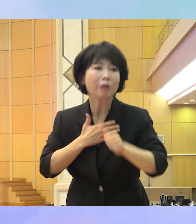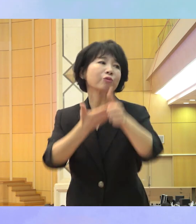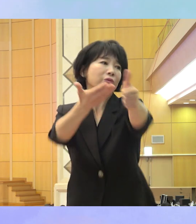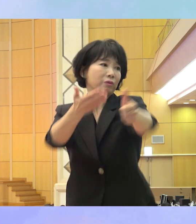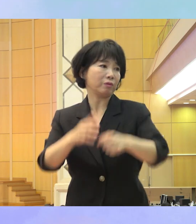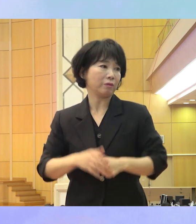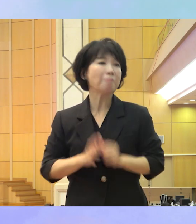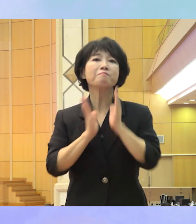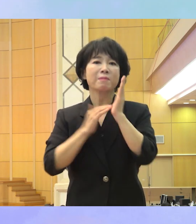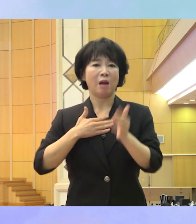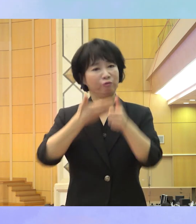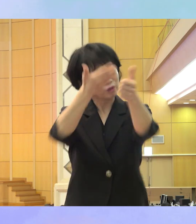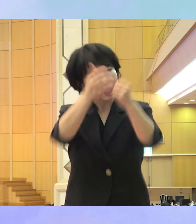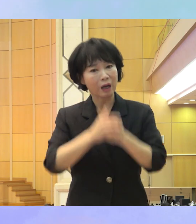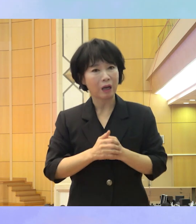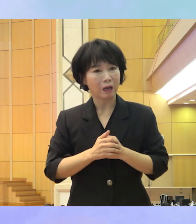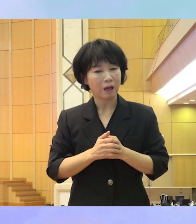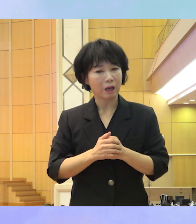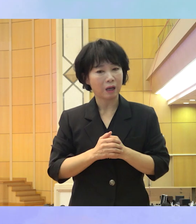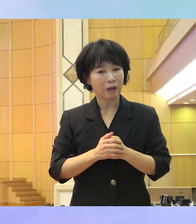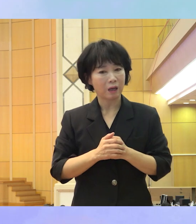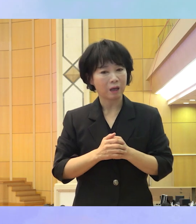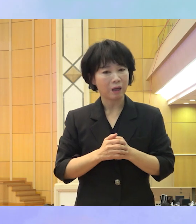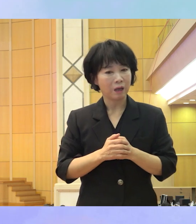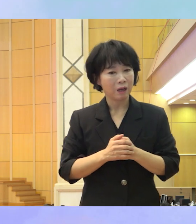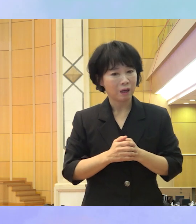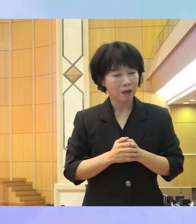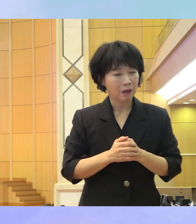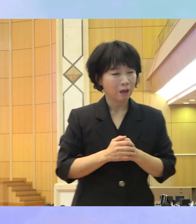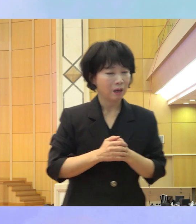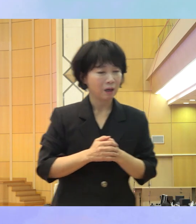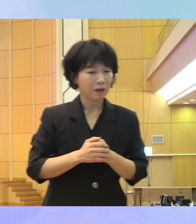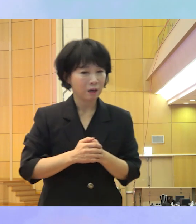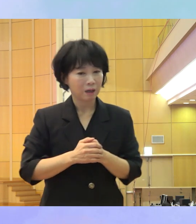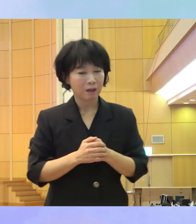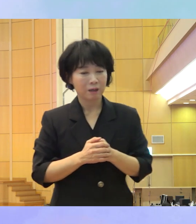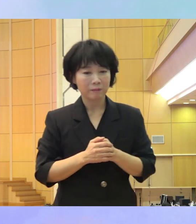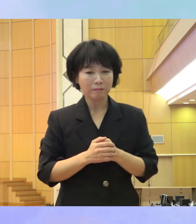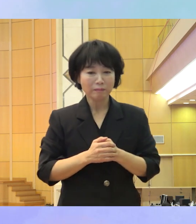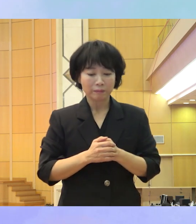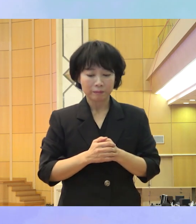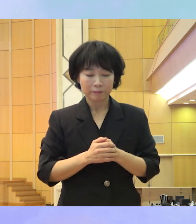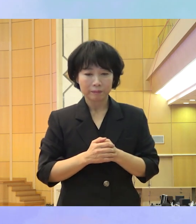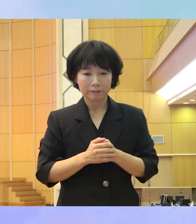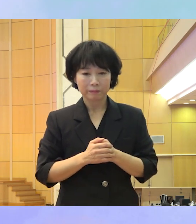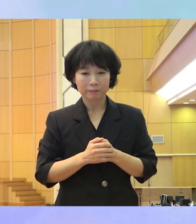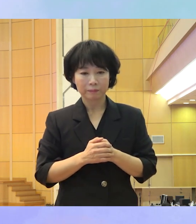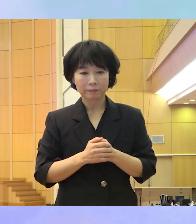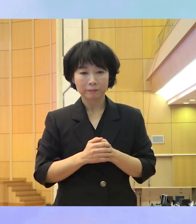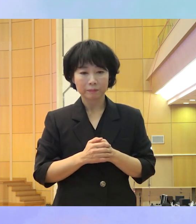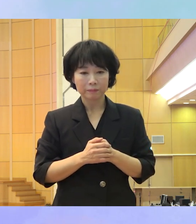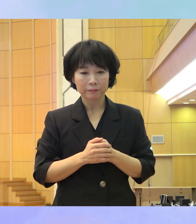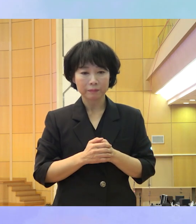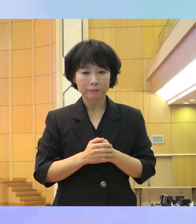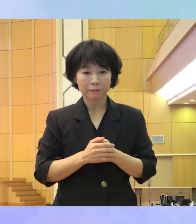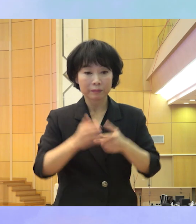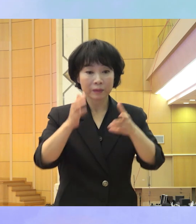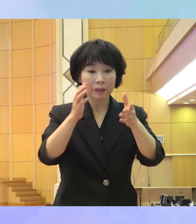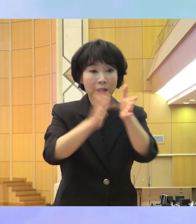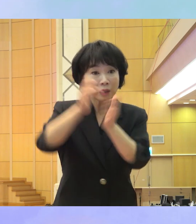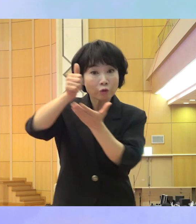다른 말 안 하잖아요. 주님은 그리스도 살아계신 하나님의 아들이라고 그리까지 고백했는데도 예수님이